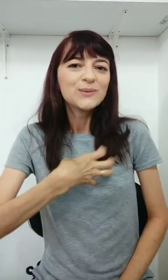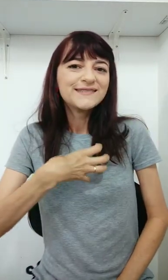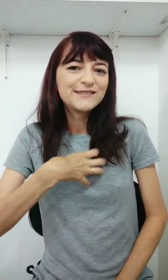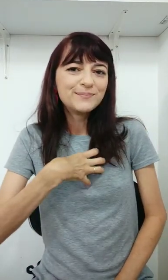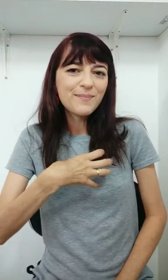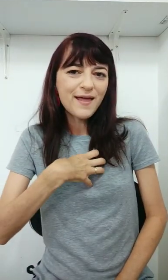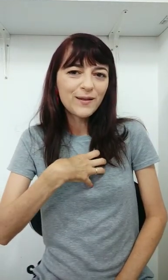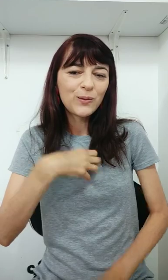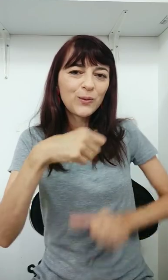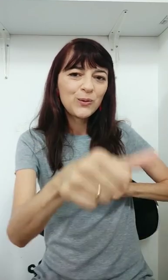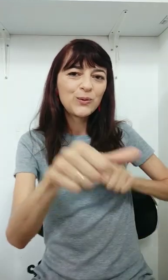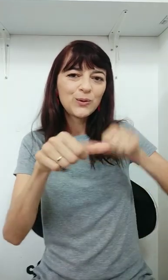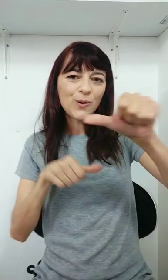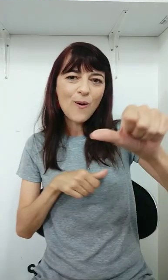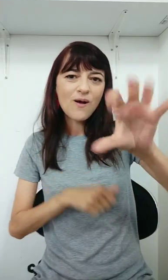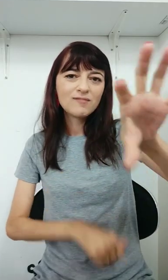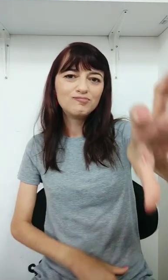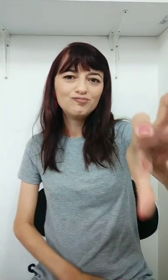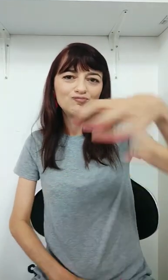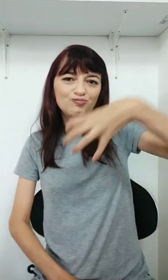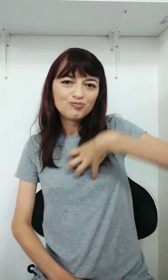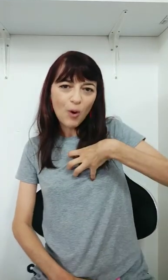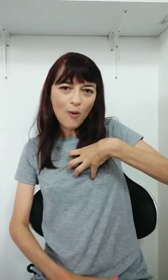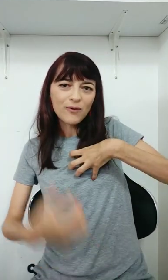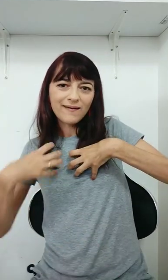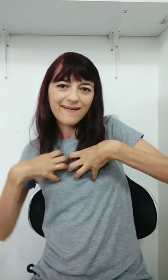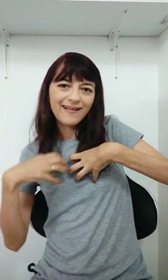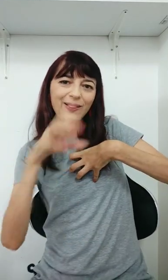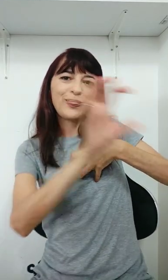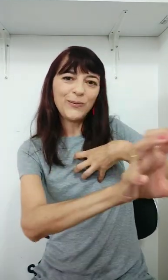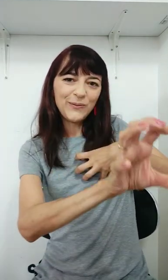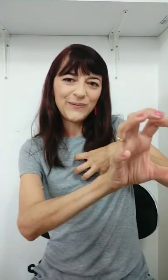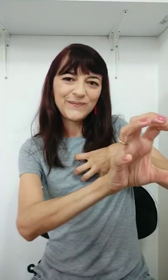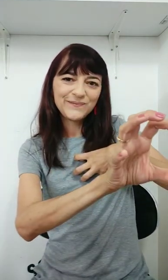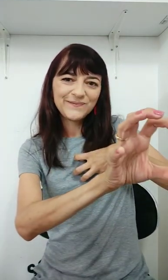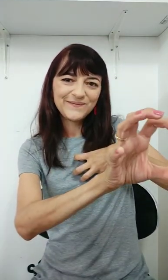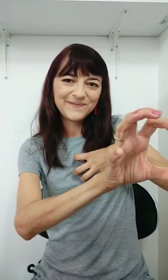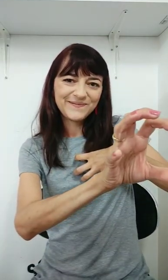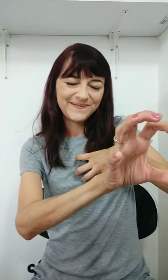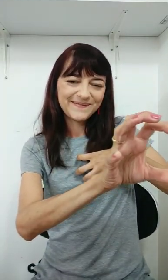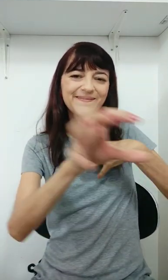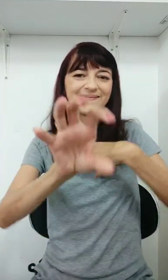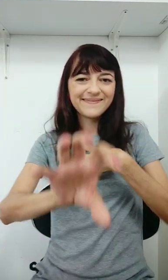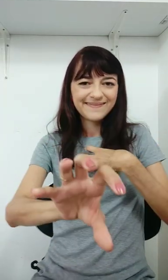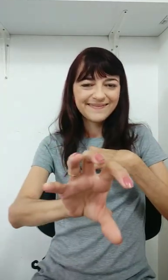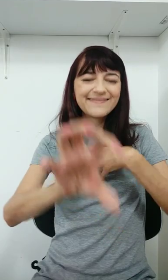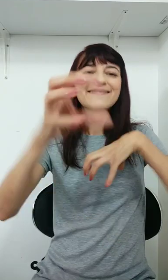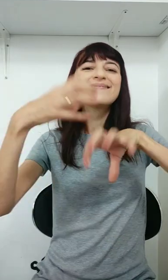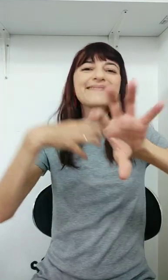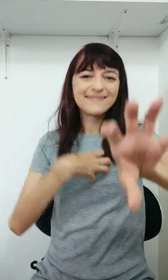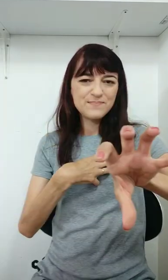É como se eu pegasse ali o seu sentimento e me colocasse no seu lugar. E você se colocasse também no meu lugar, tá